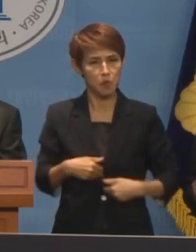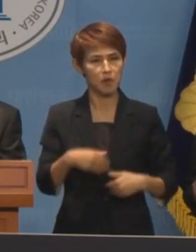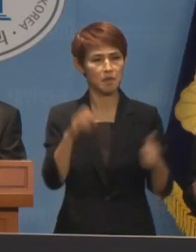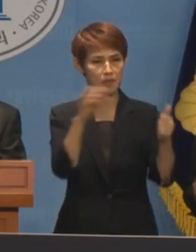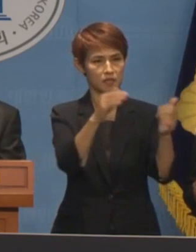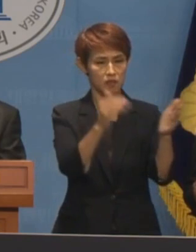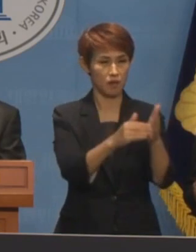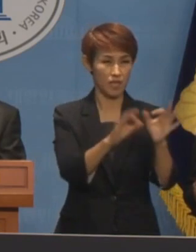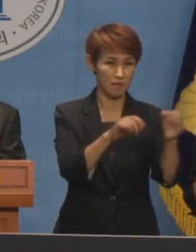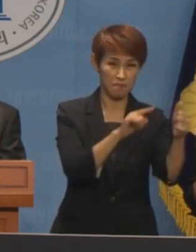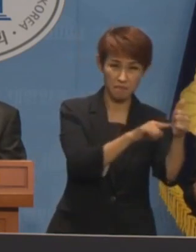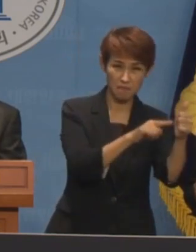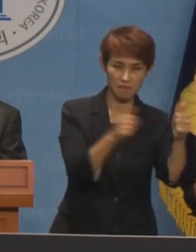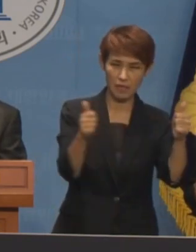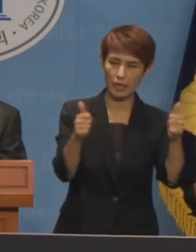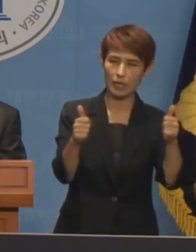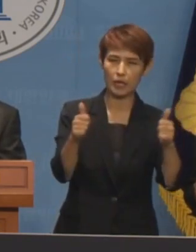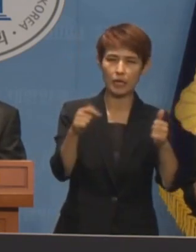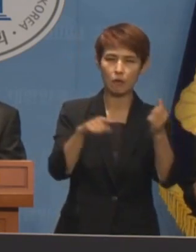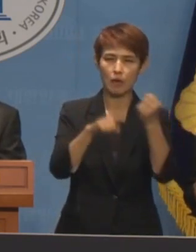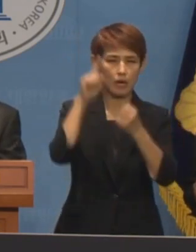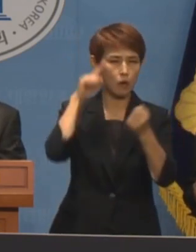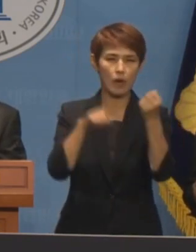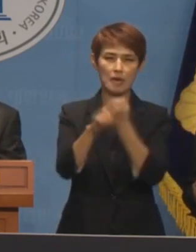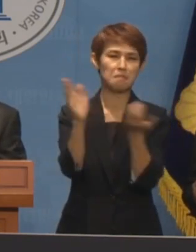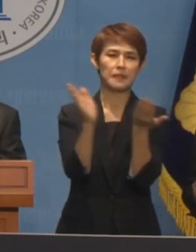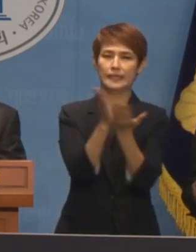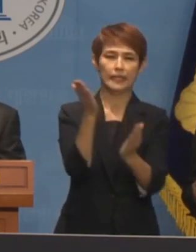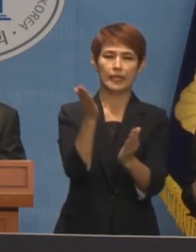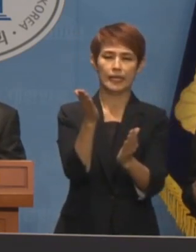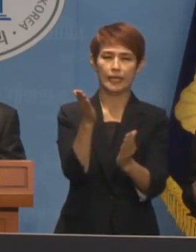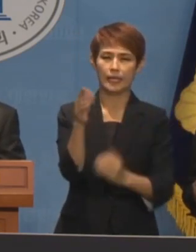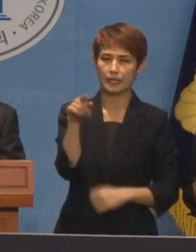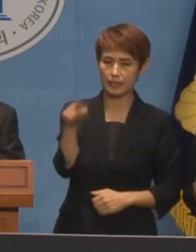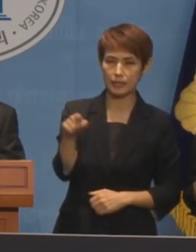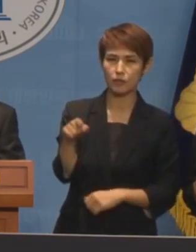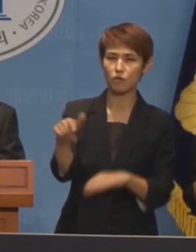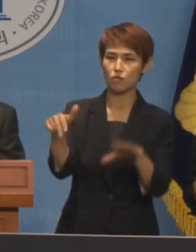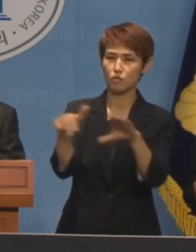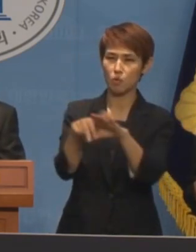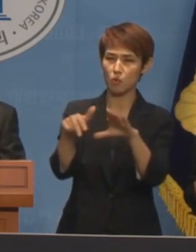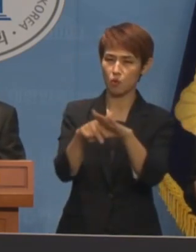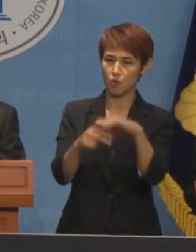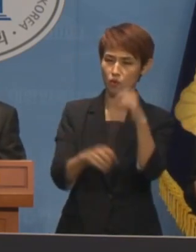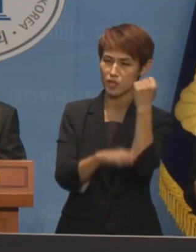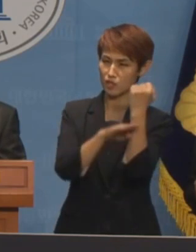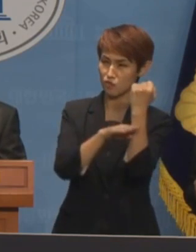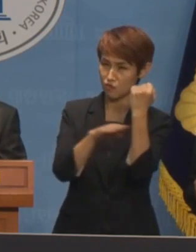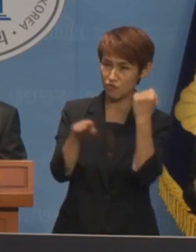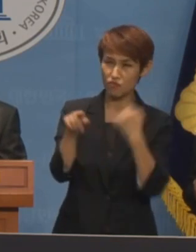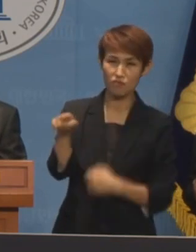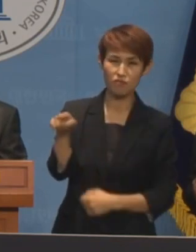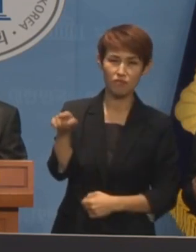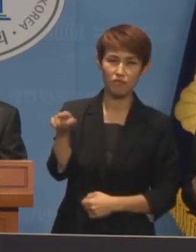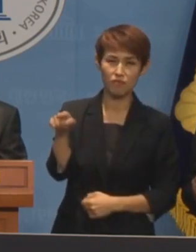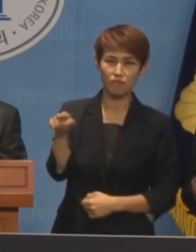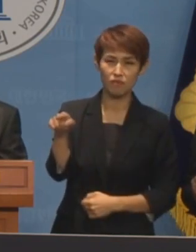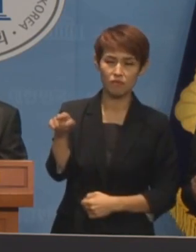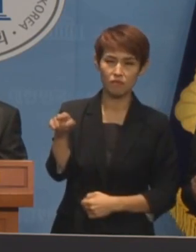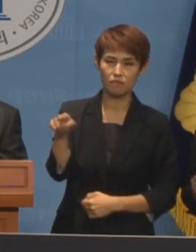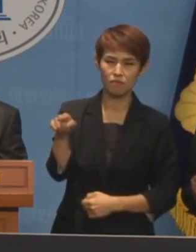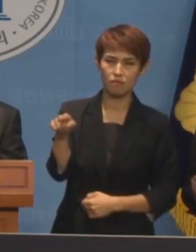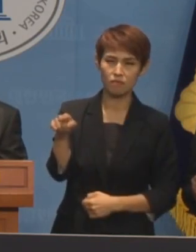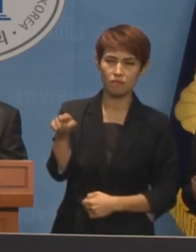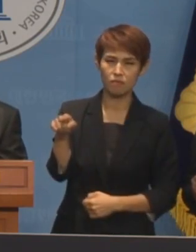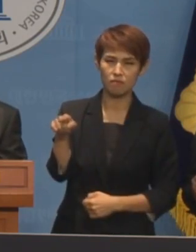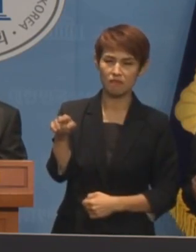후보자를 향해서 비과학적이고 배타적인 종교를 기준으로 삼아, 그리고 이